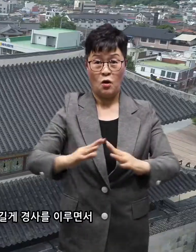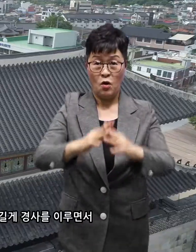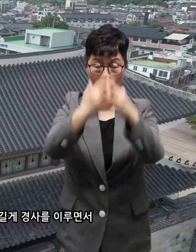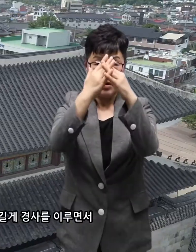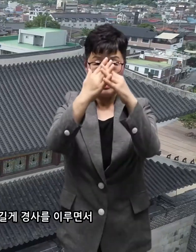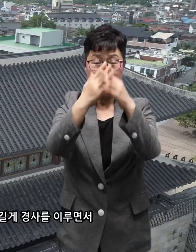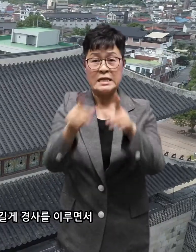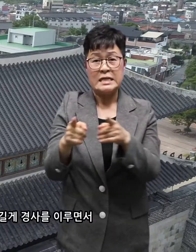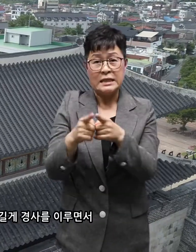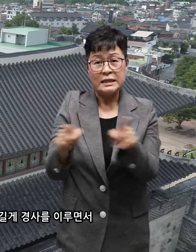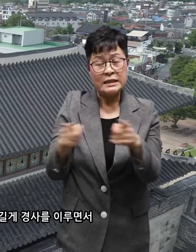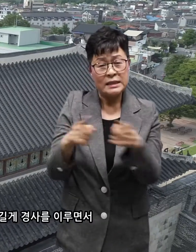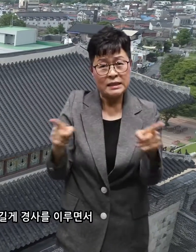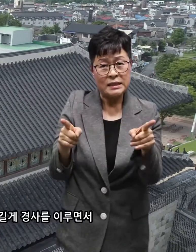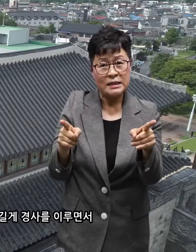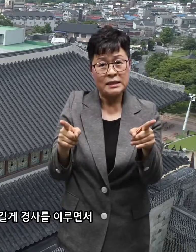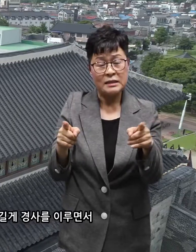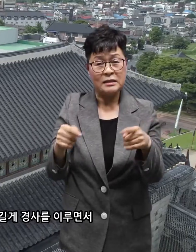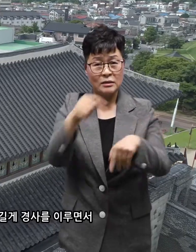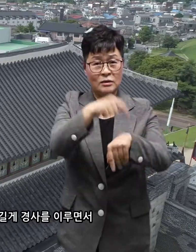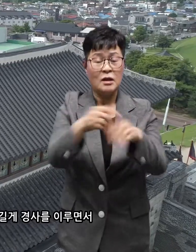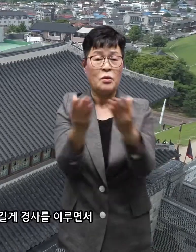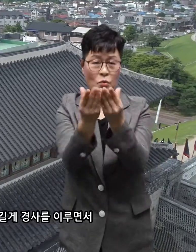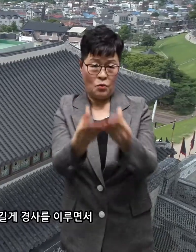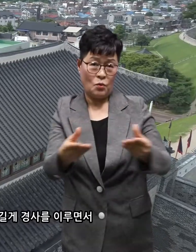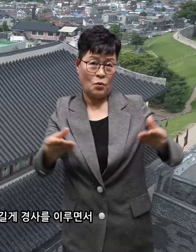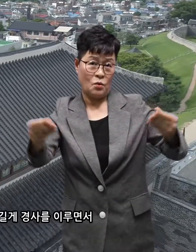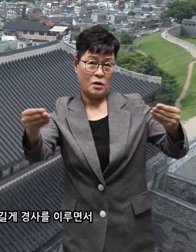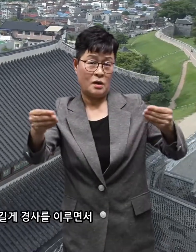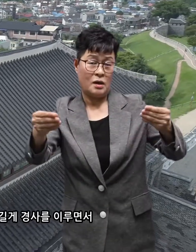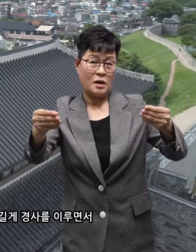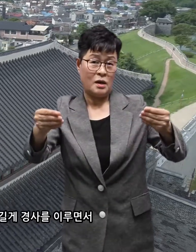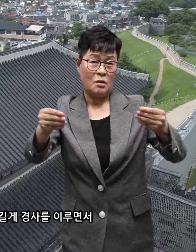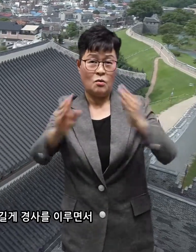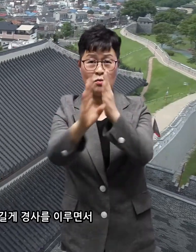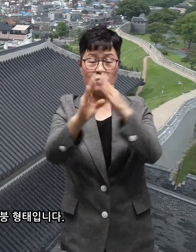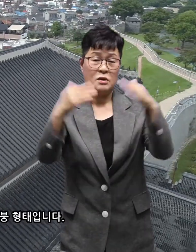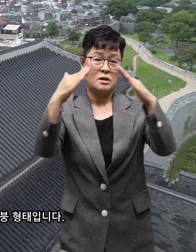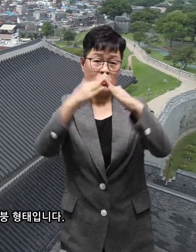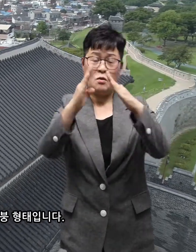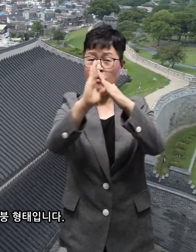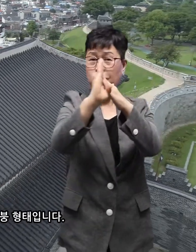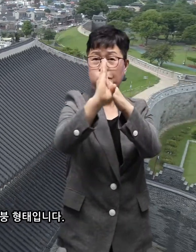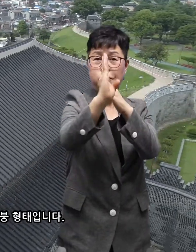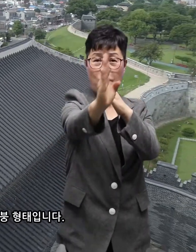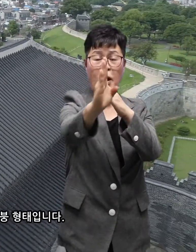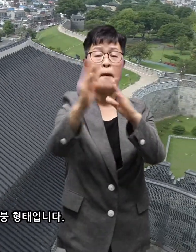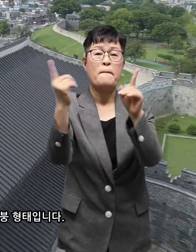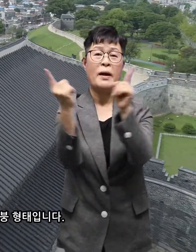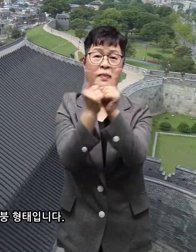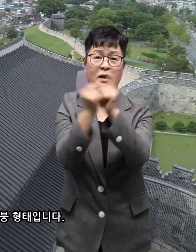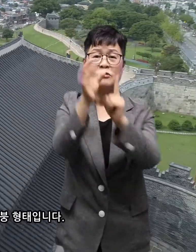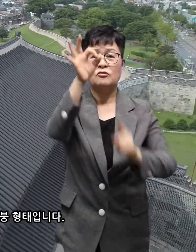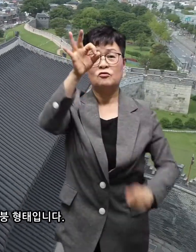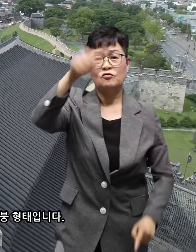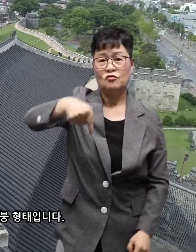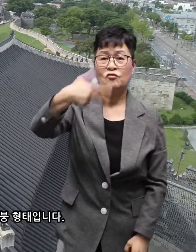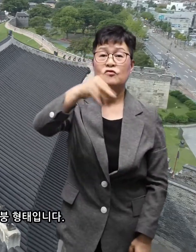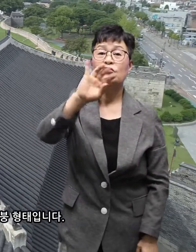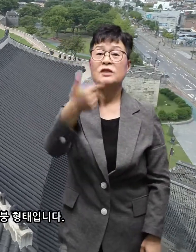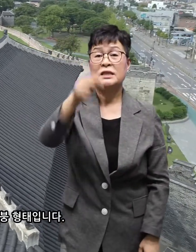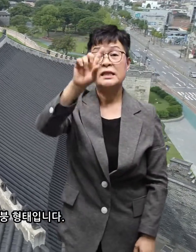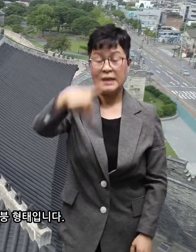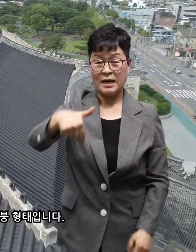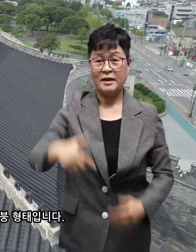2층의 누각은 네 모서리 추녀가 길게 경사를 이루면서 용마루와 만나는 우진각 지붕